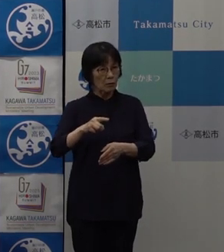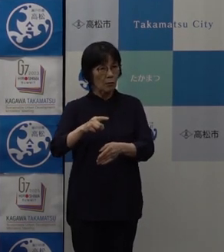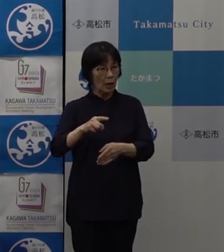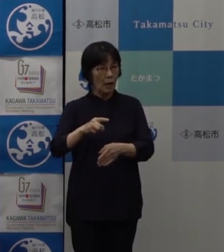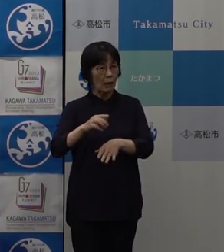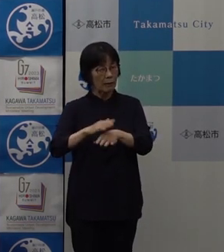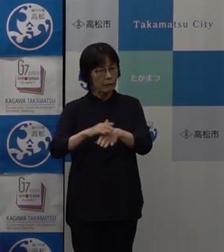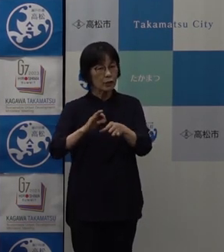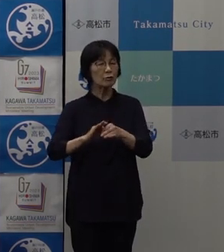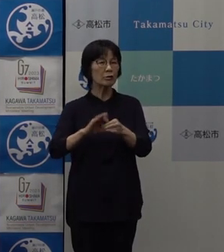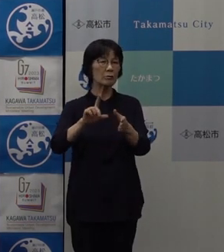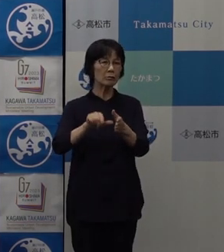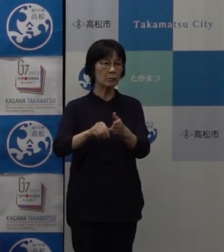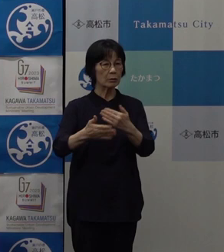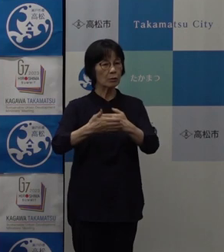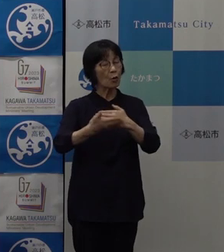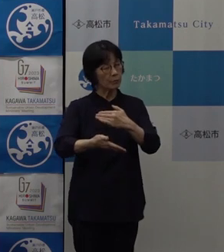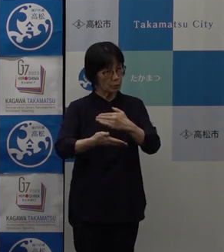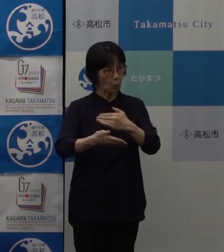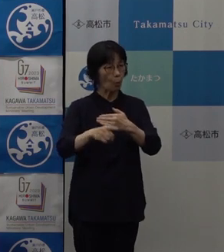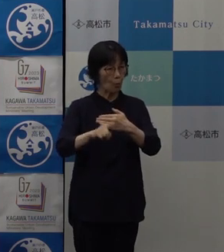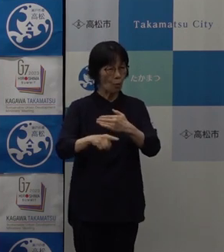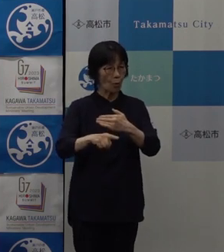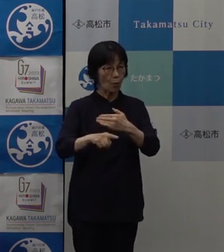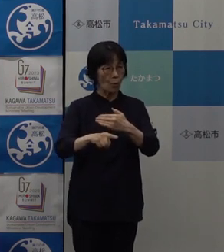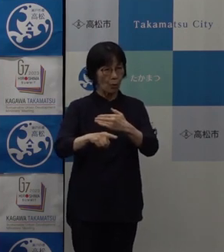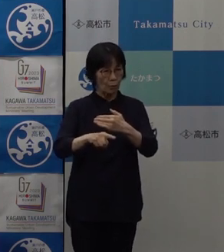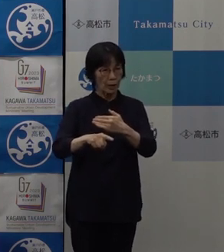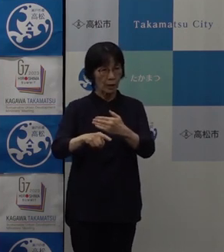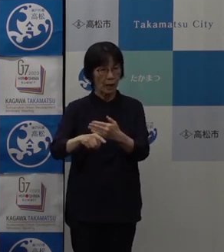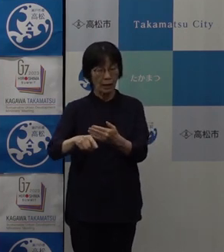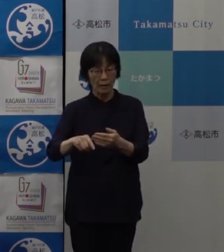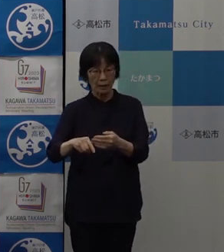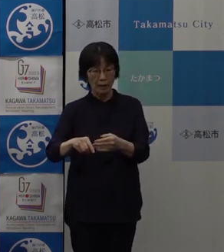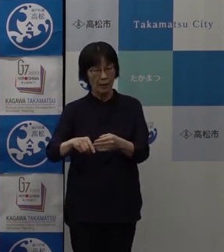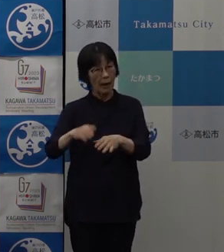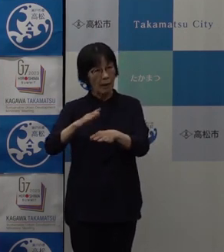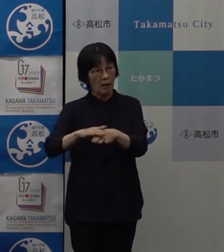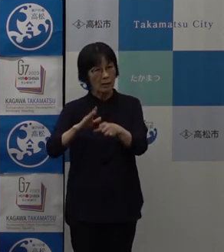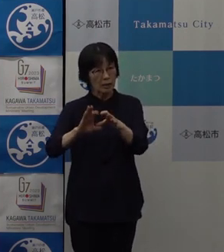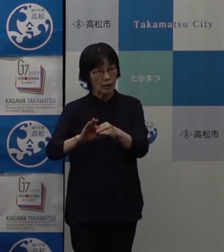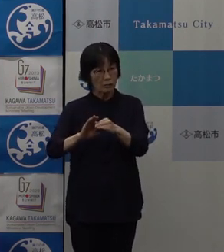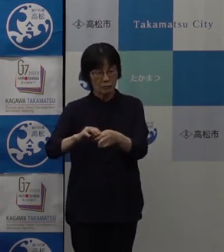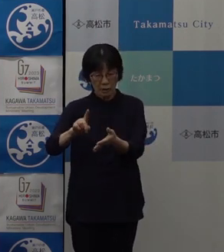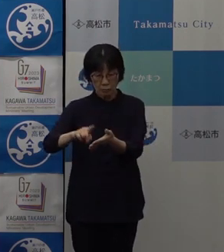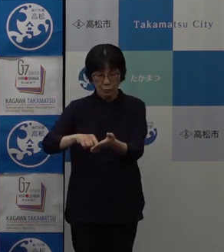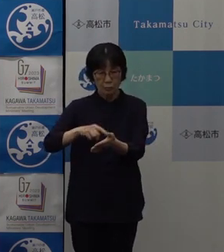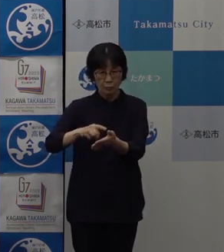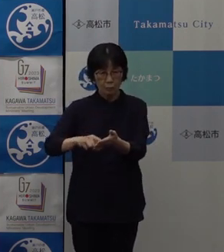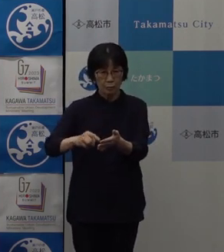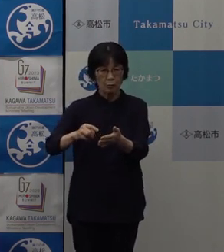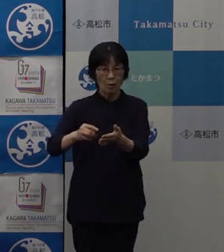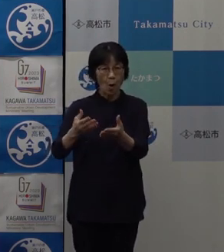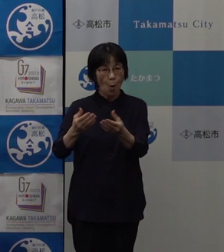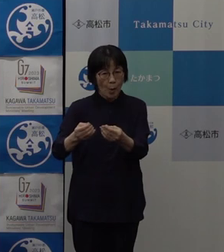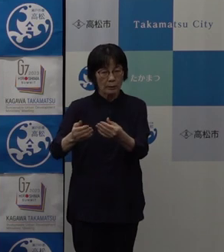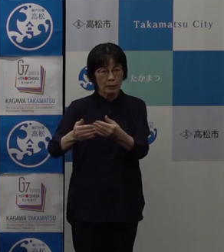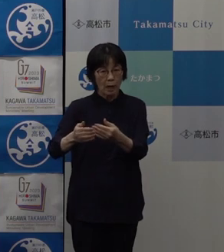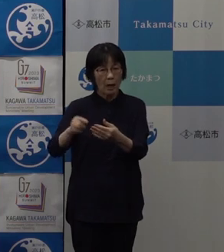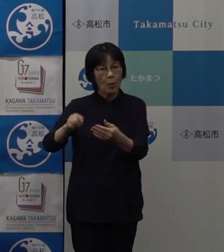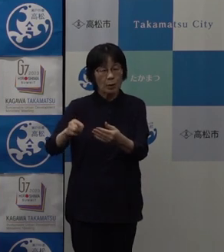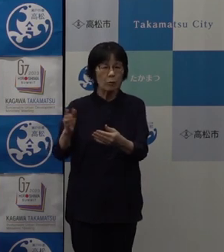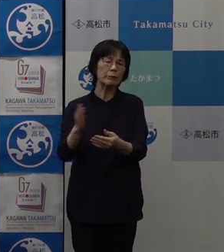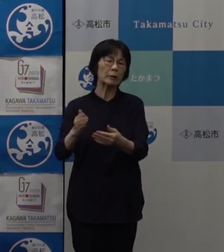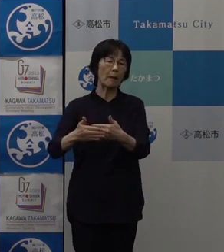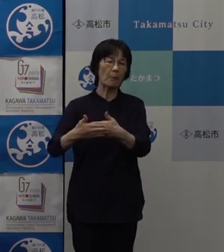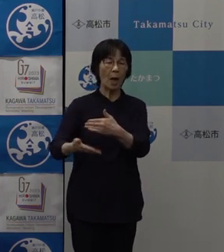ログアウトしなかったというミスがあると思うんですが、8月の時点で、例えば市長の報告が行って、きちんとログアウトするようにというような